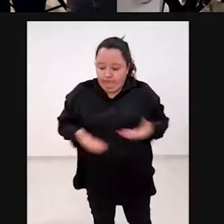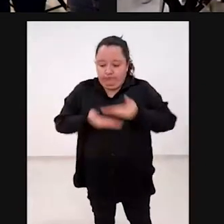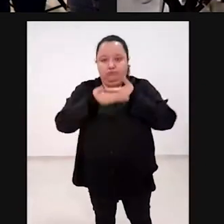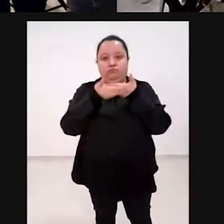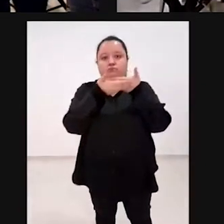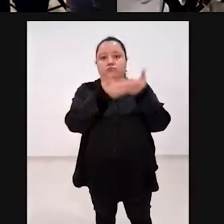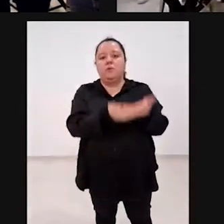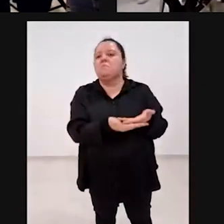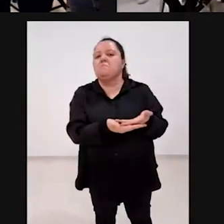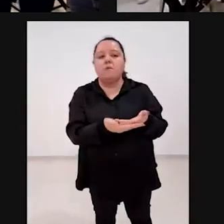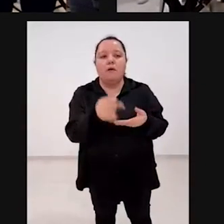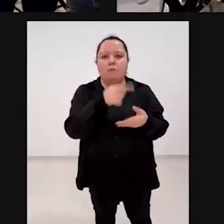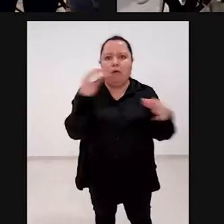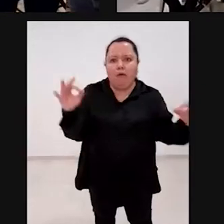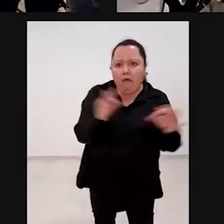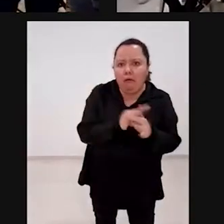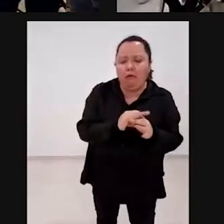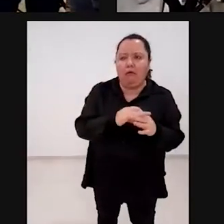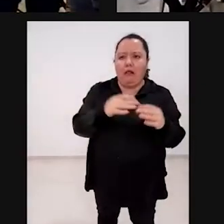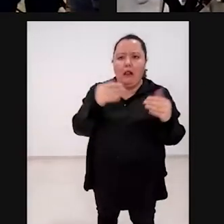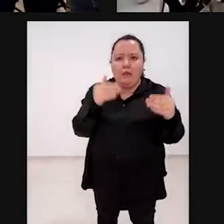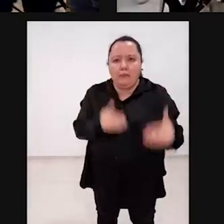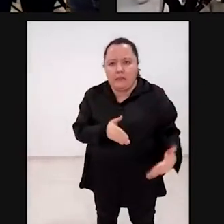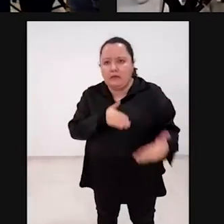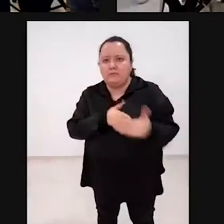la limitación física